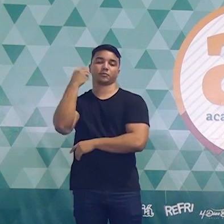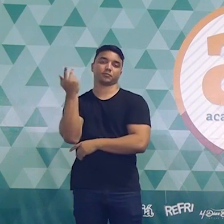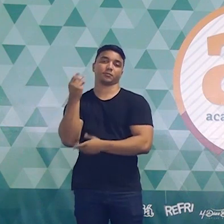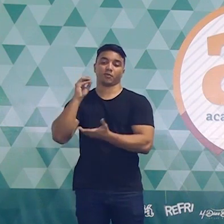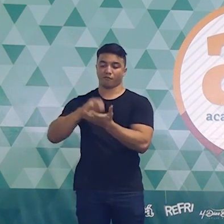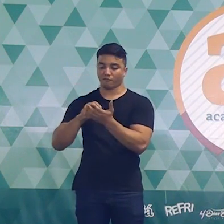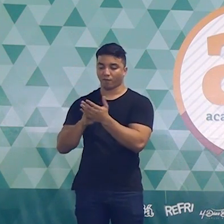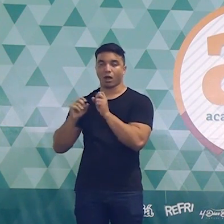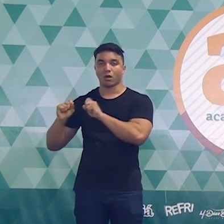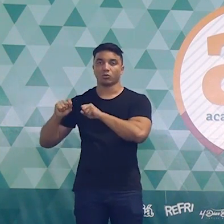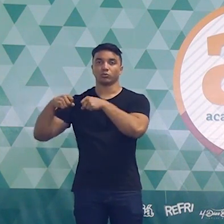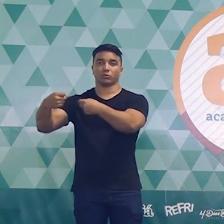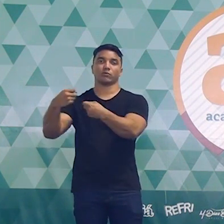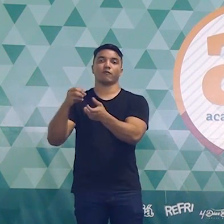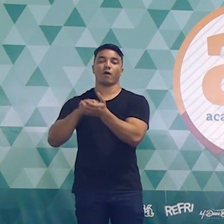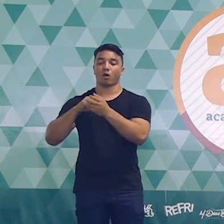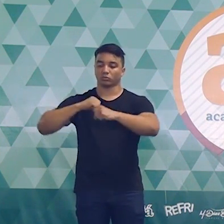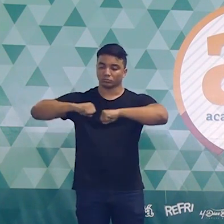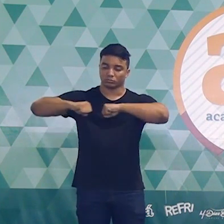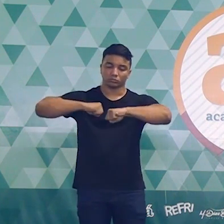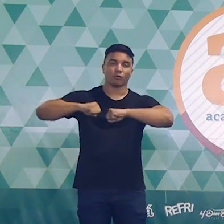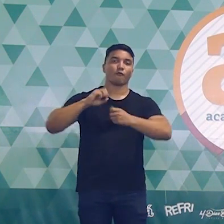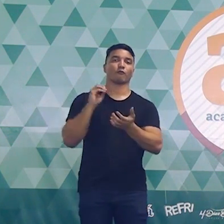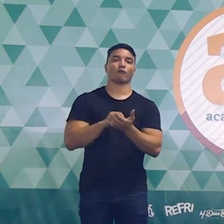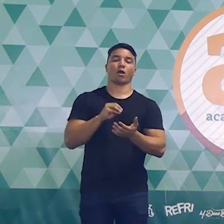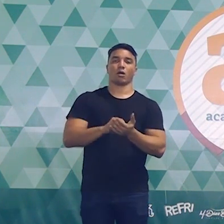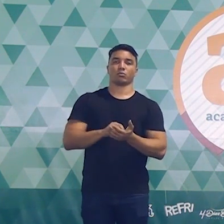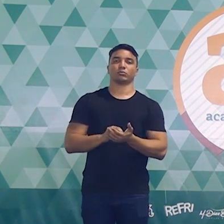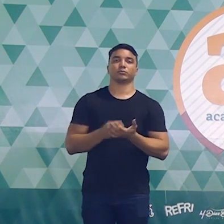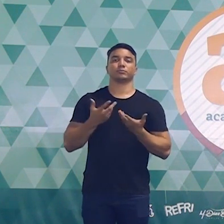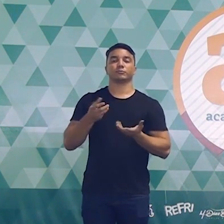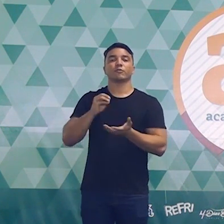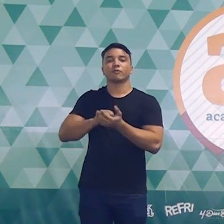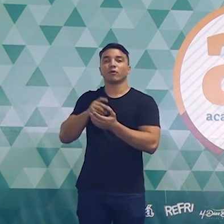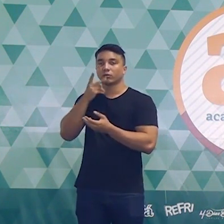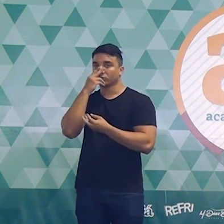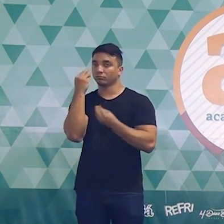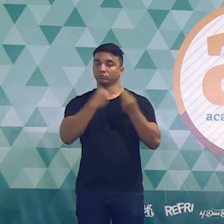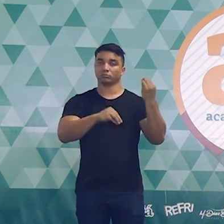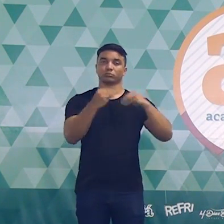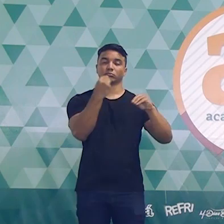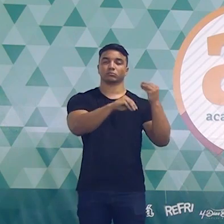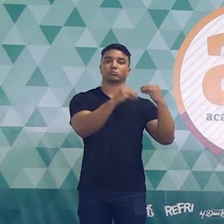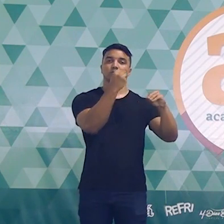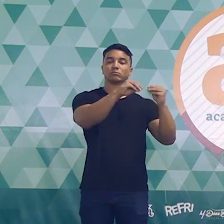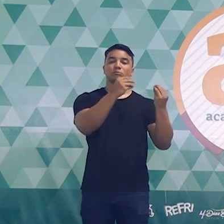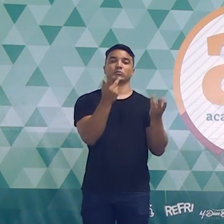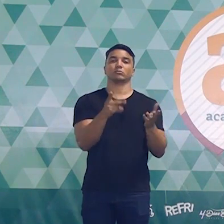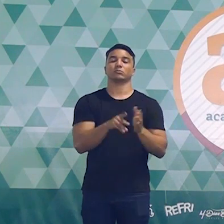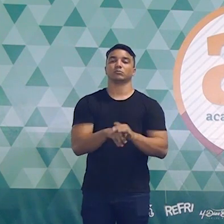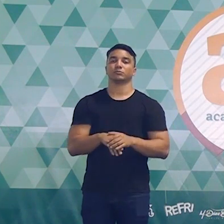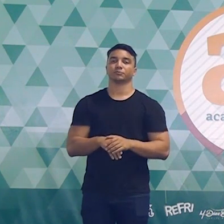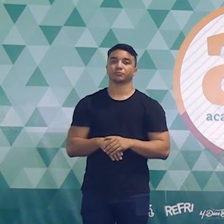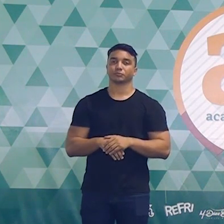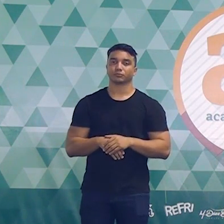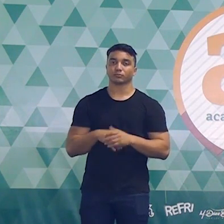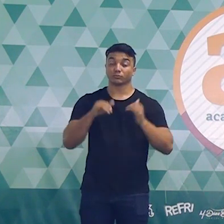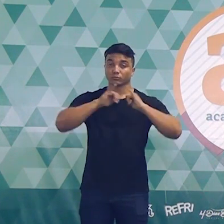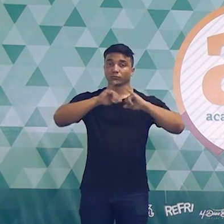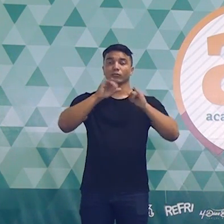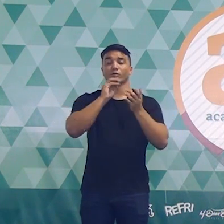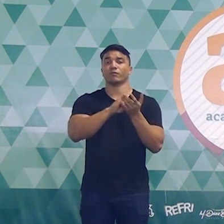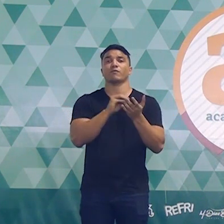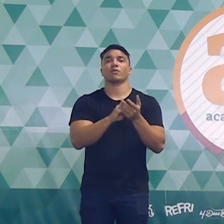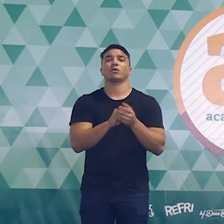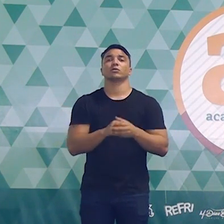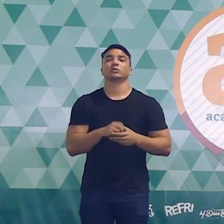Falta empenho, falta discussão, falta debate, faltam postagens nas redes sociais. Tudo isso, se